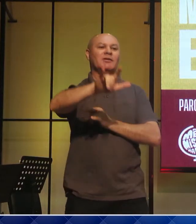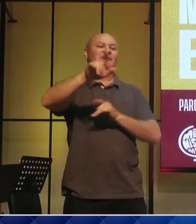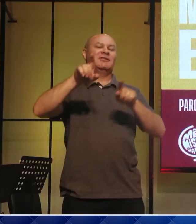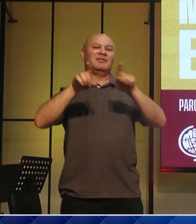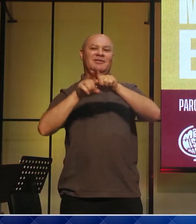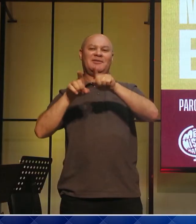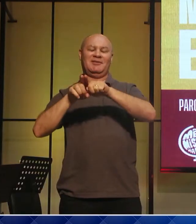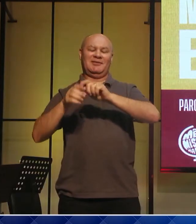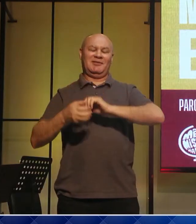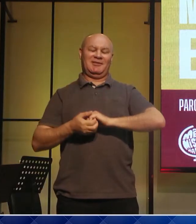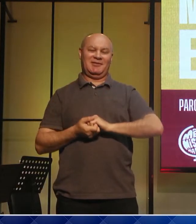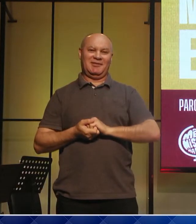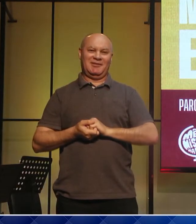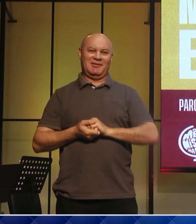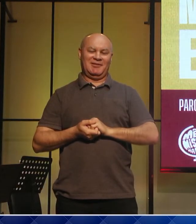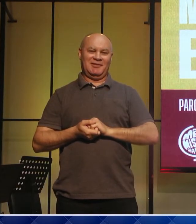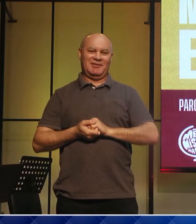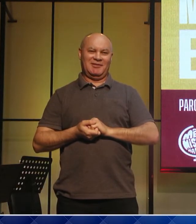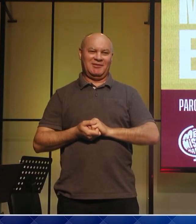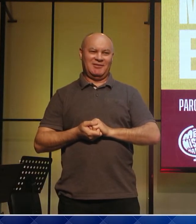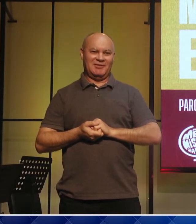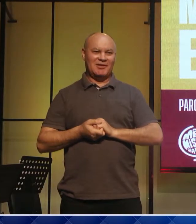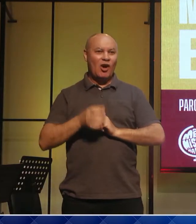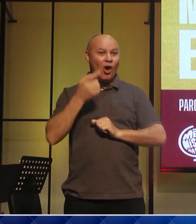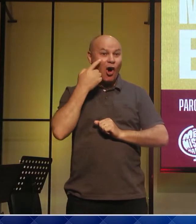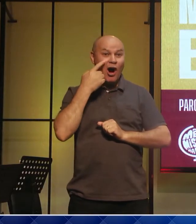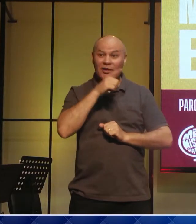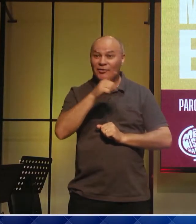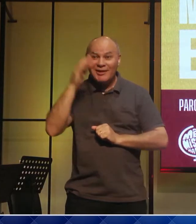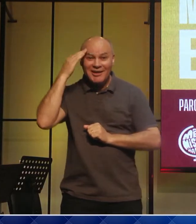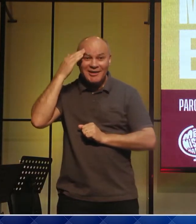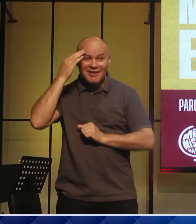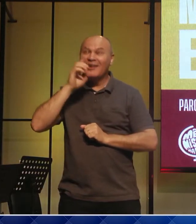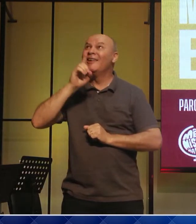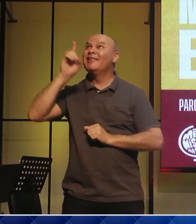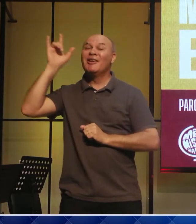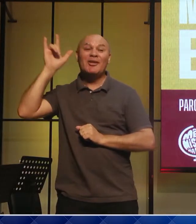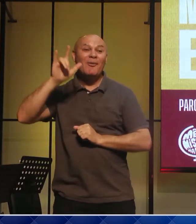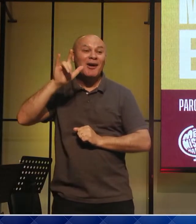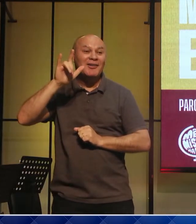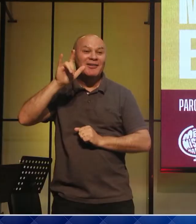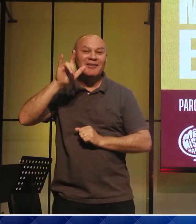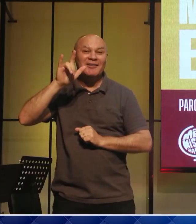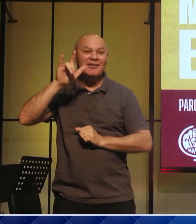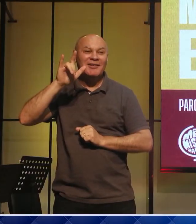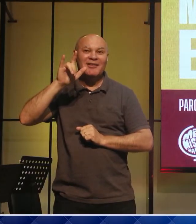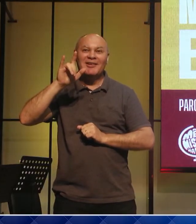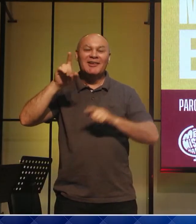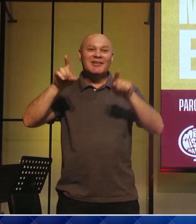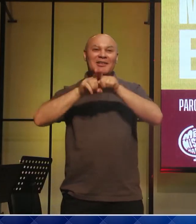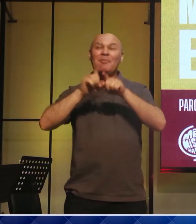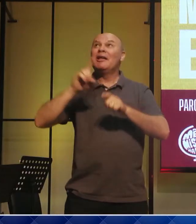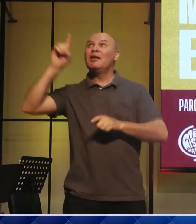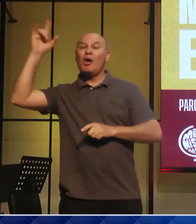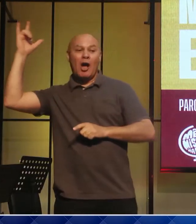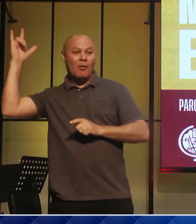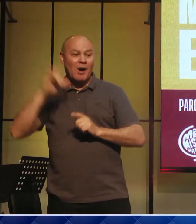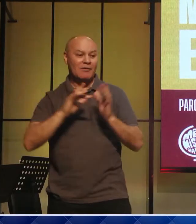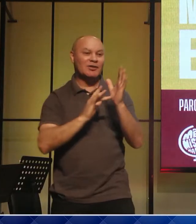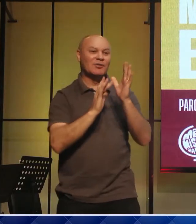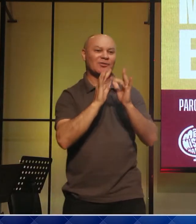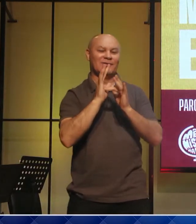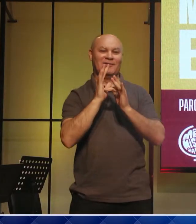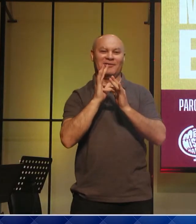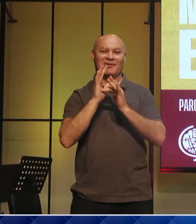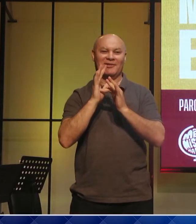Você é amada por Deus, como Jesus é amado por Deus. Já pensou nisso? Se você